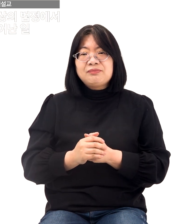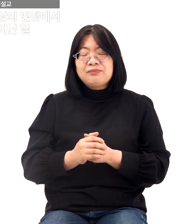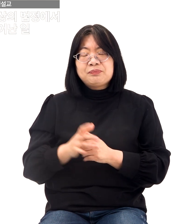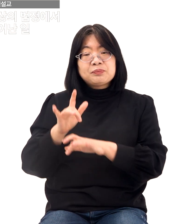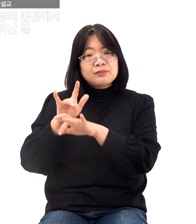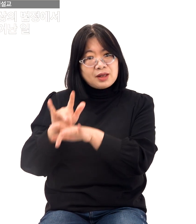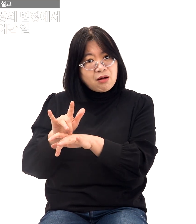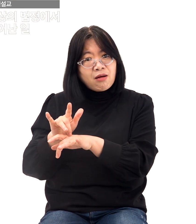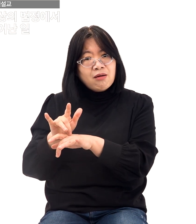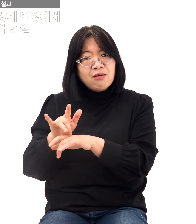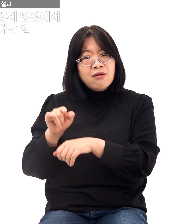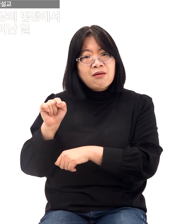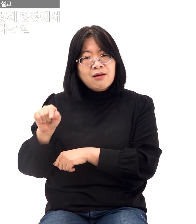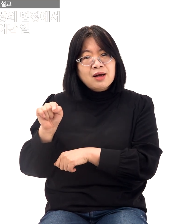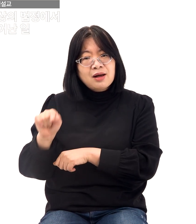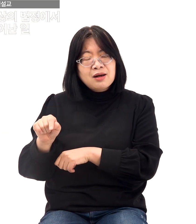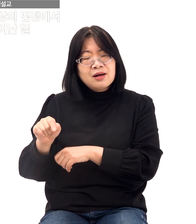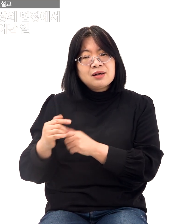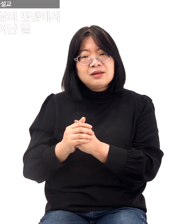사탄은